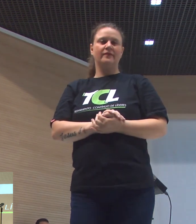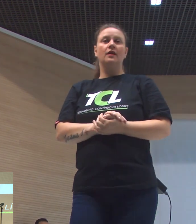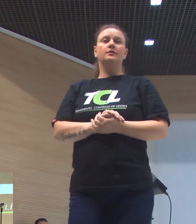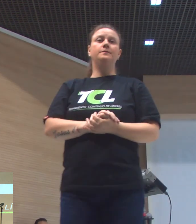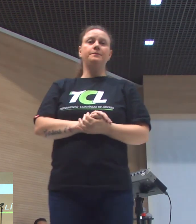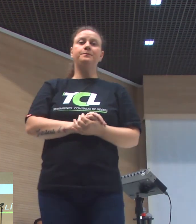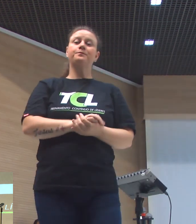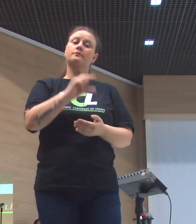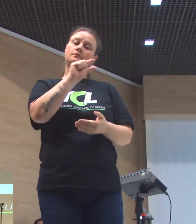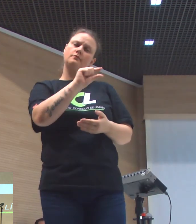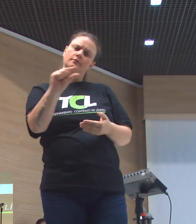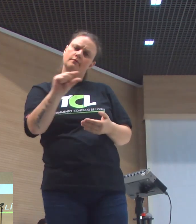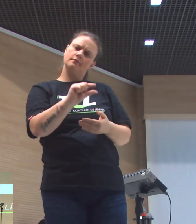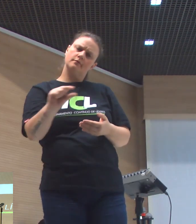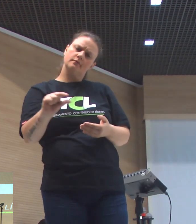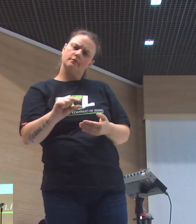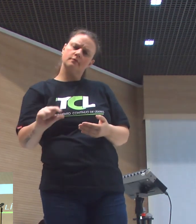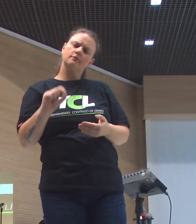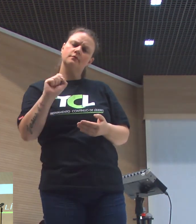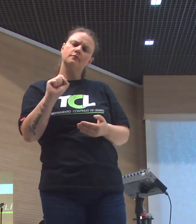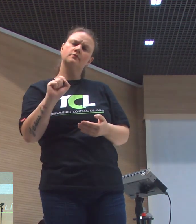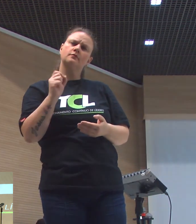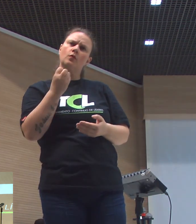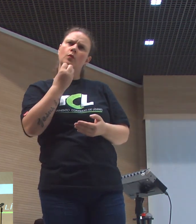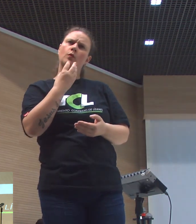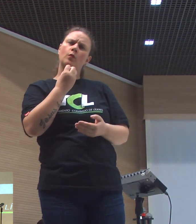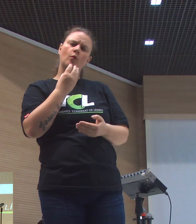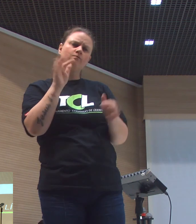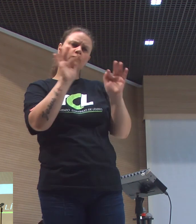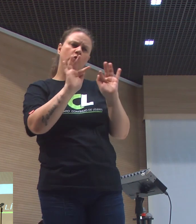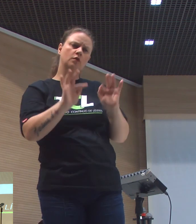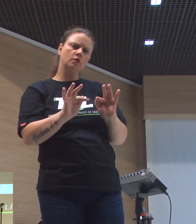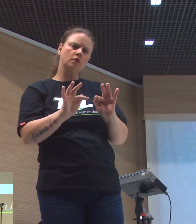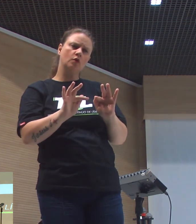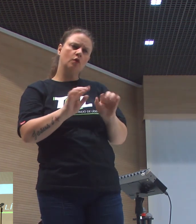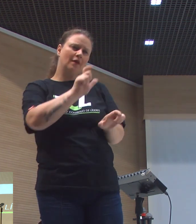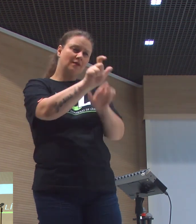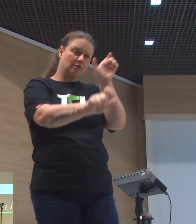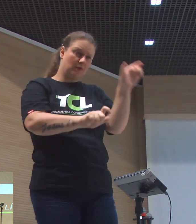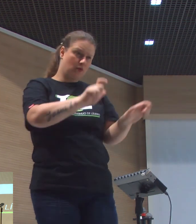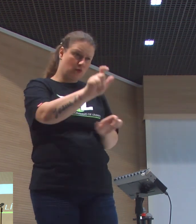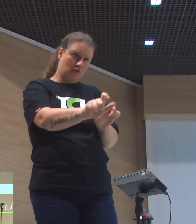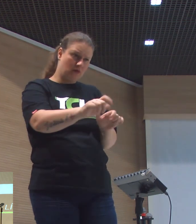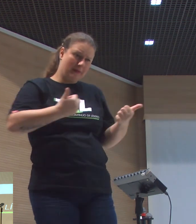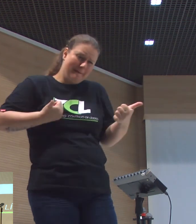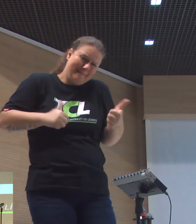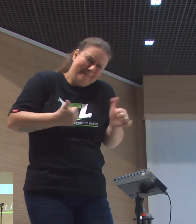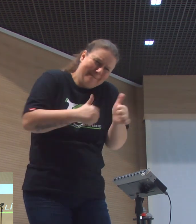oitava bem-aventurança, está dizendo aqui que os perseguidos são felizes.